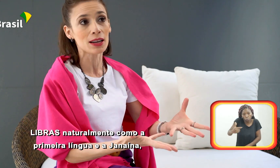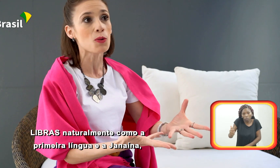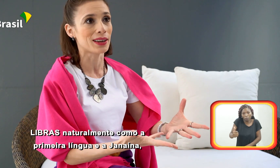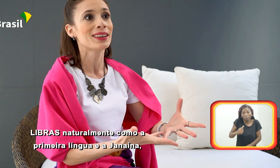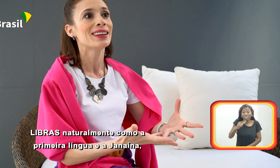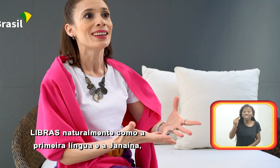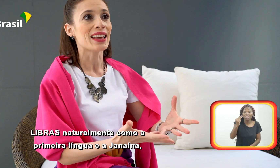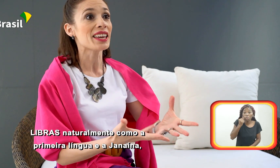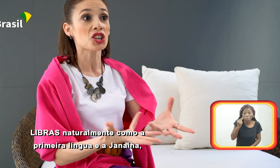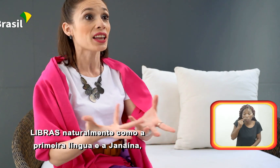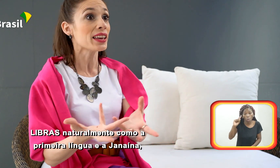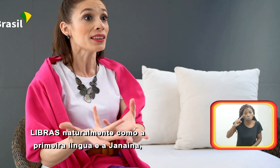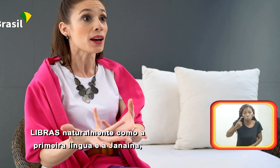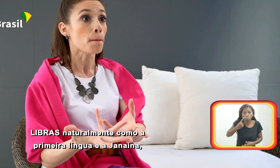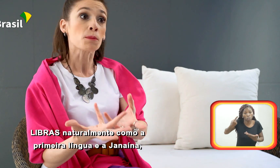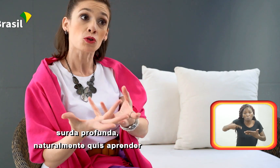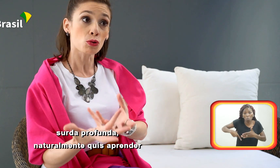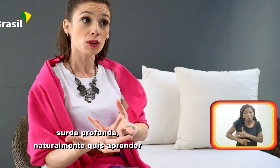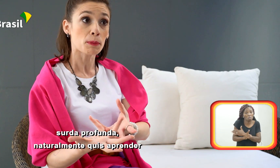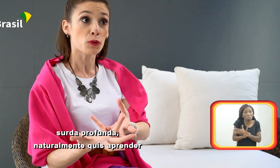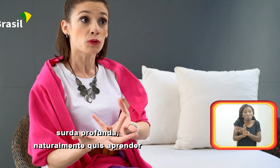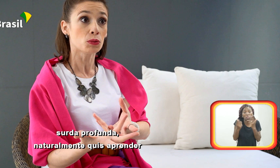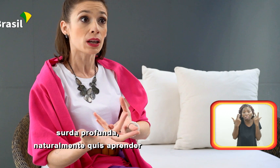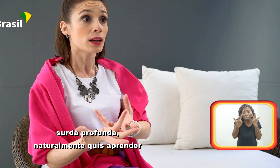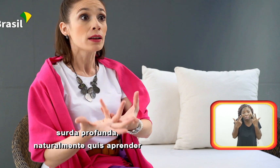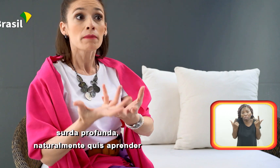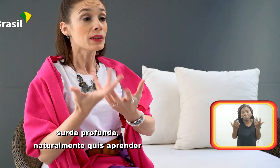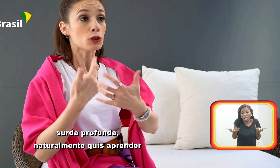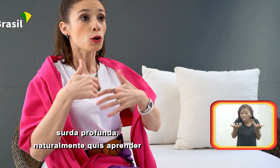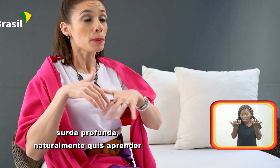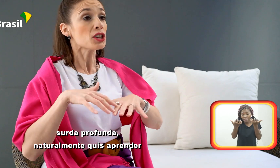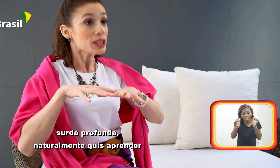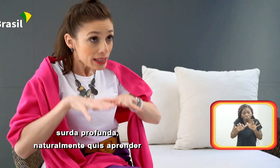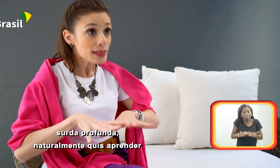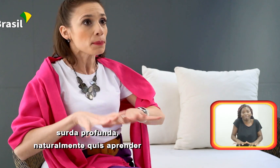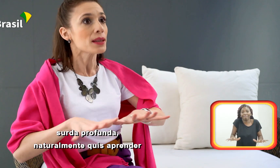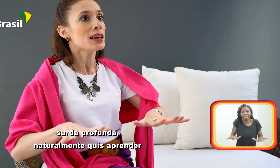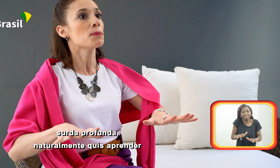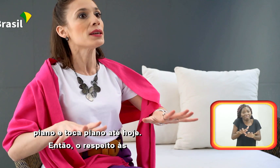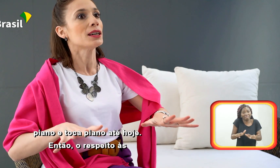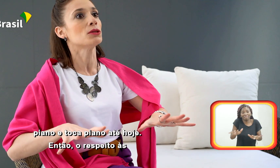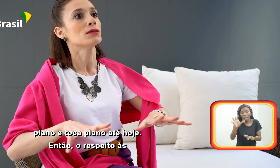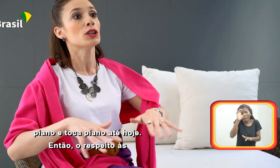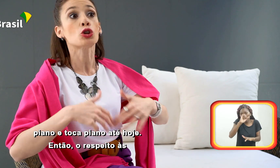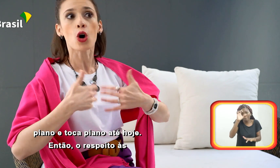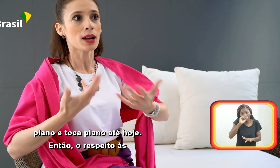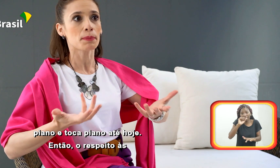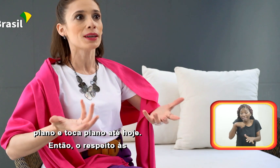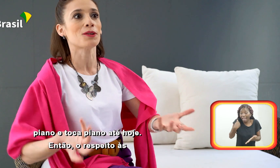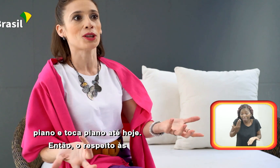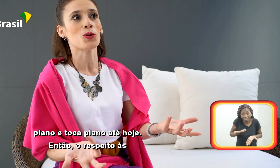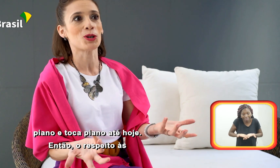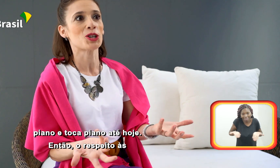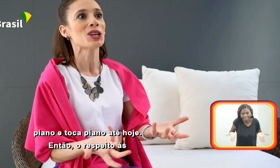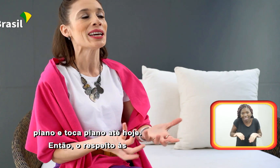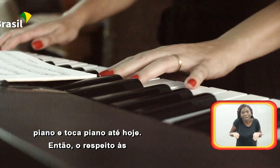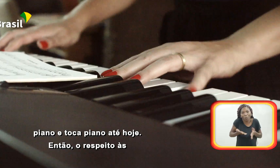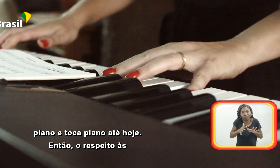língua, né? E a Janaína, surda profunda, naturalmente quis aprender piano e toca piano até hoje. Então,